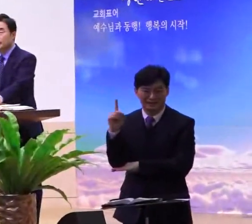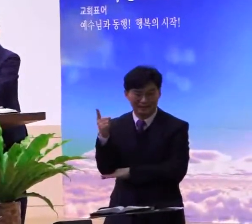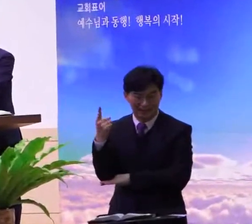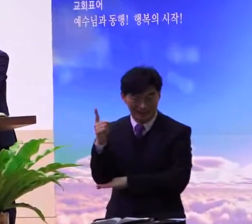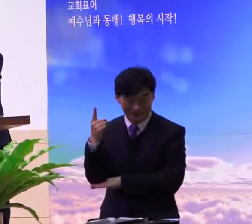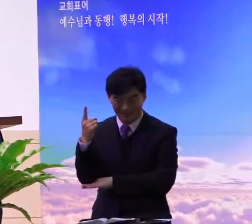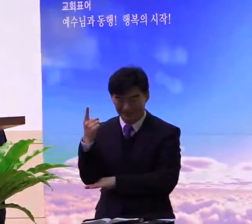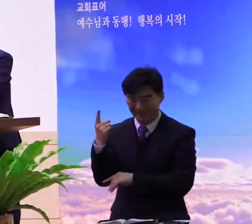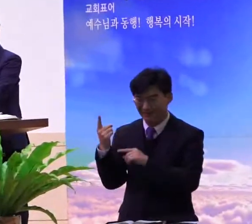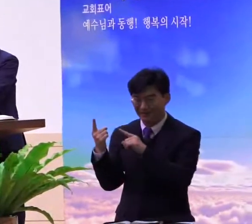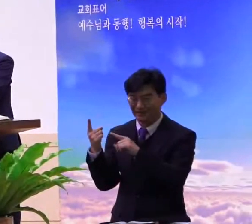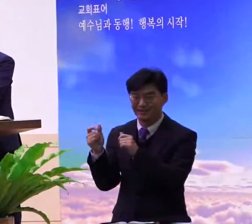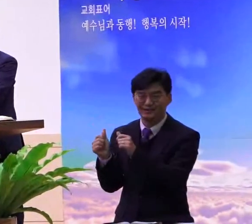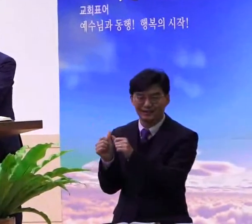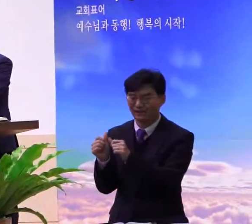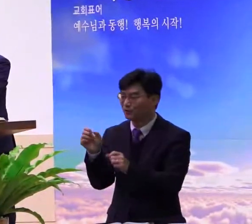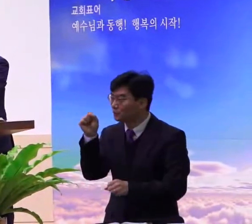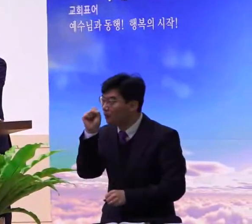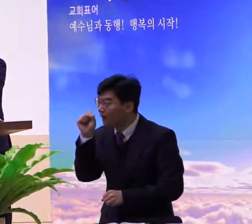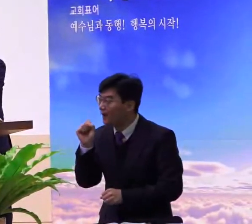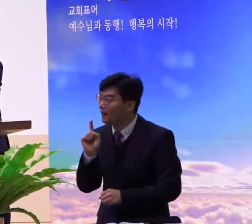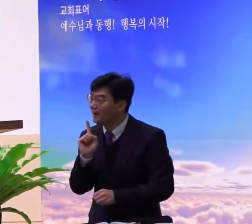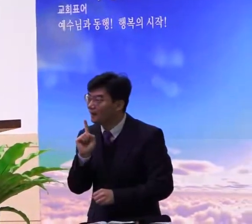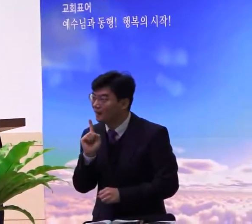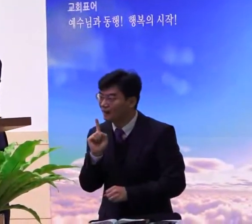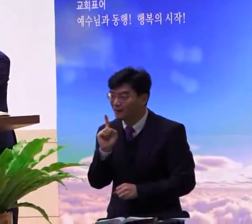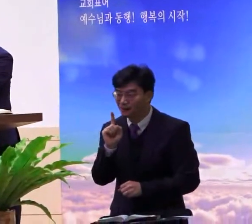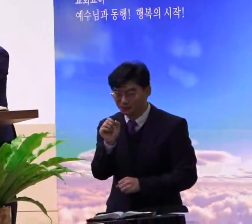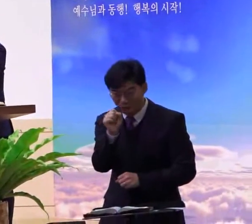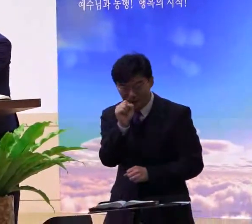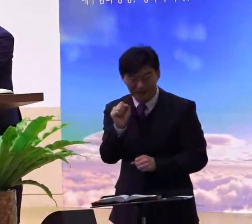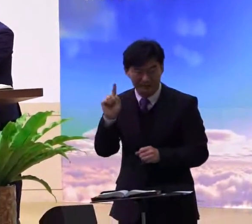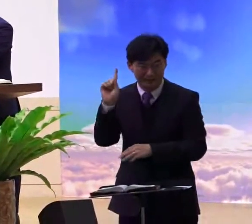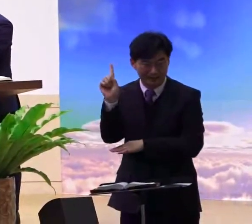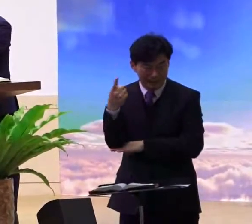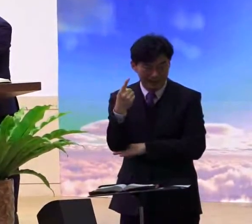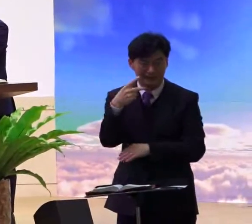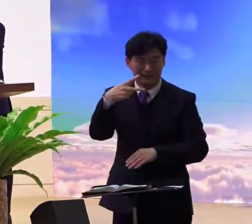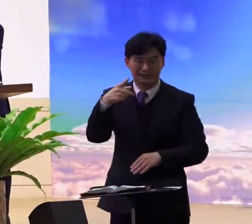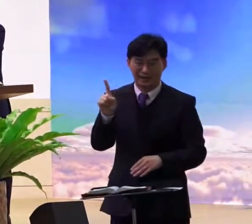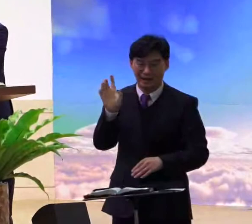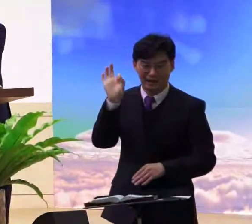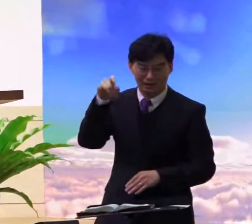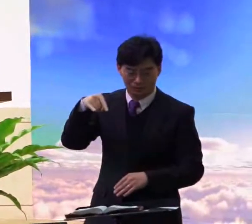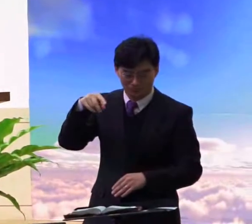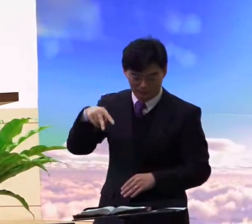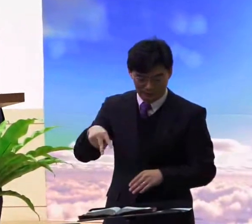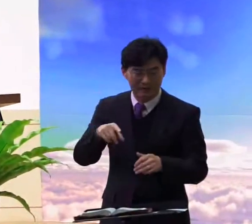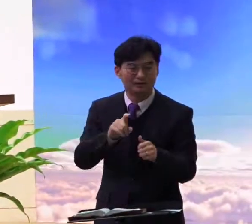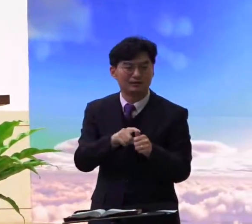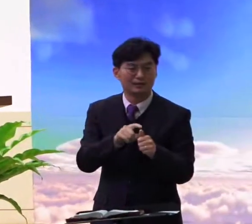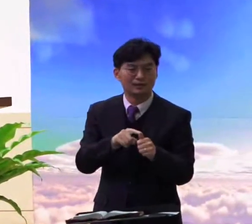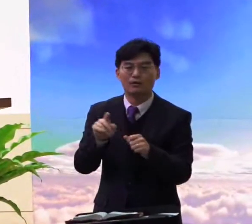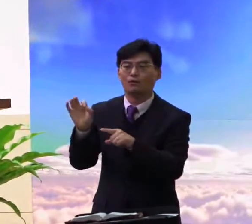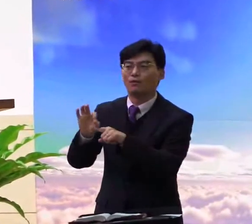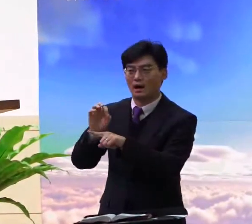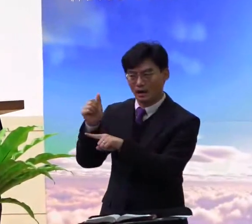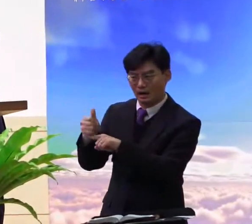좋아하시나요? 좋아하시는 분이 아마 많으실 겁니다. 다윗은 이스라엘에서